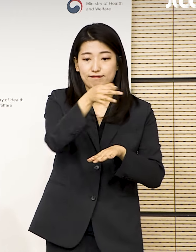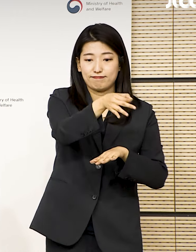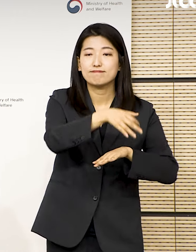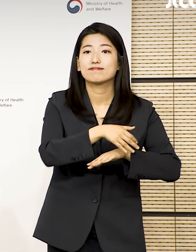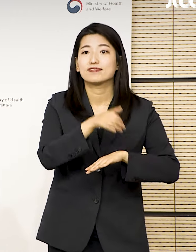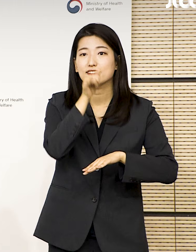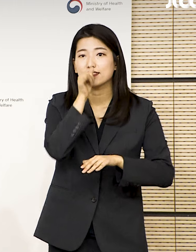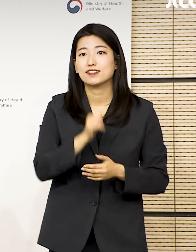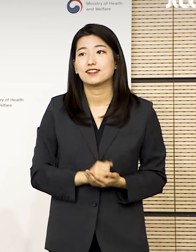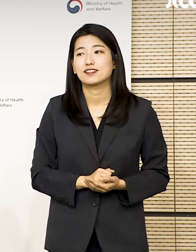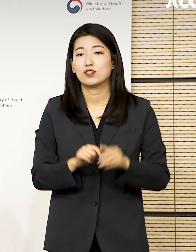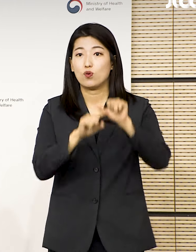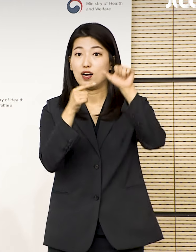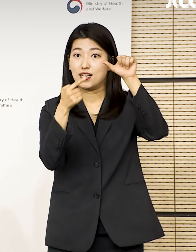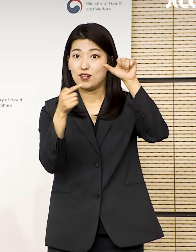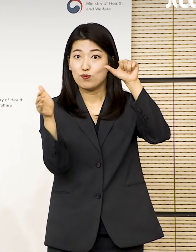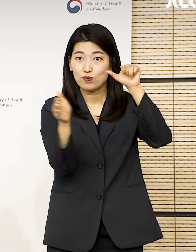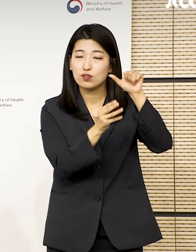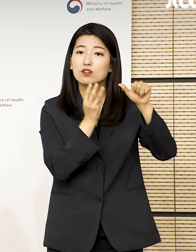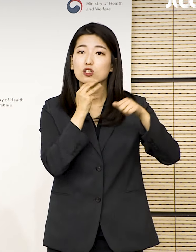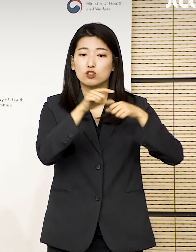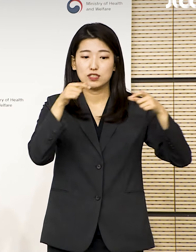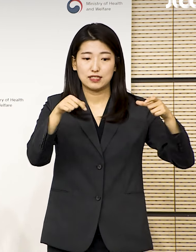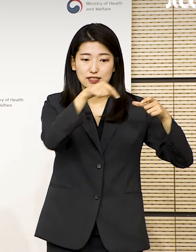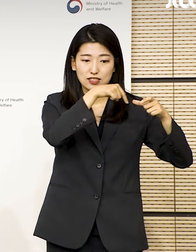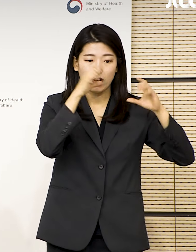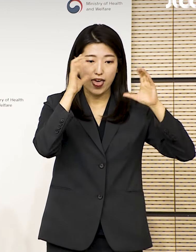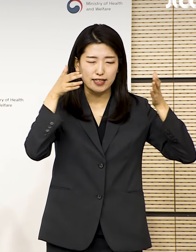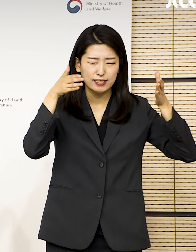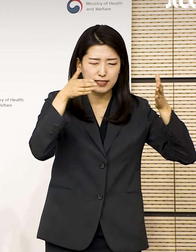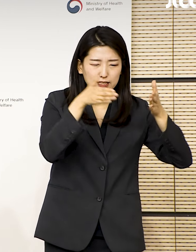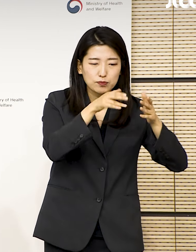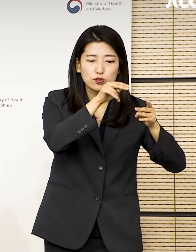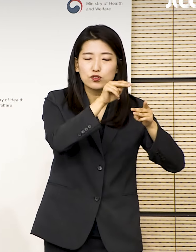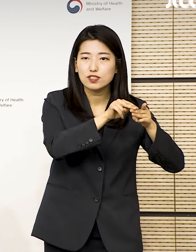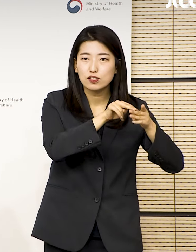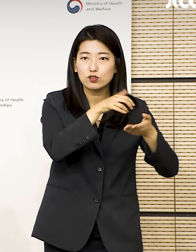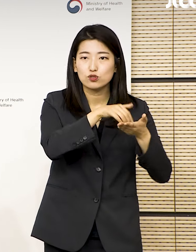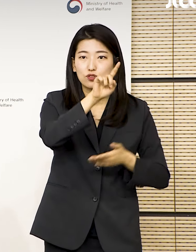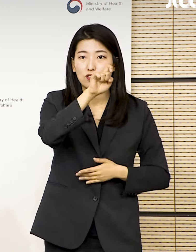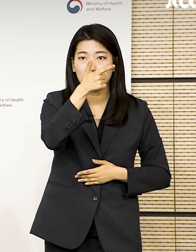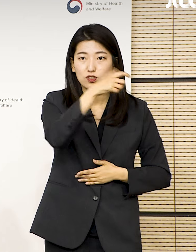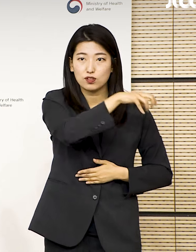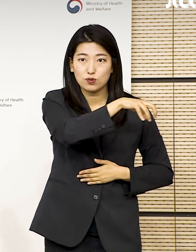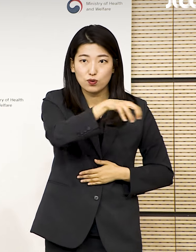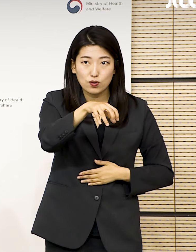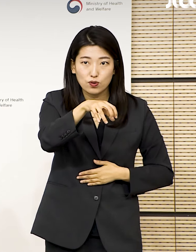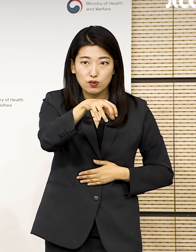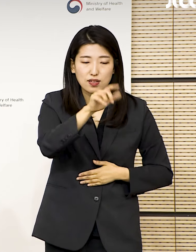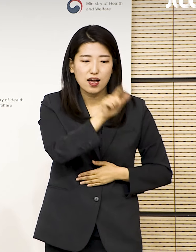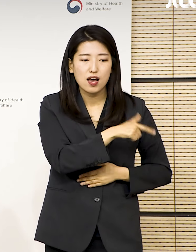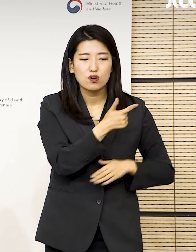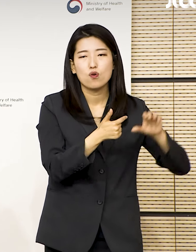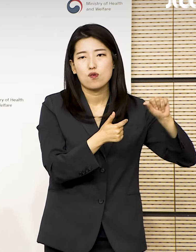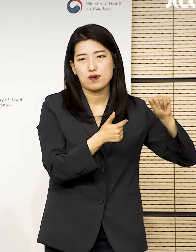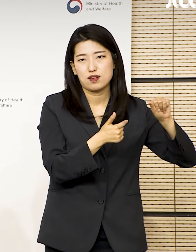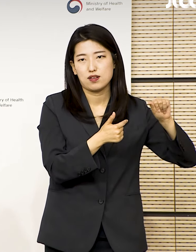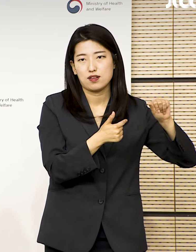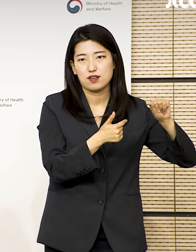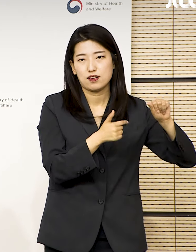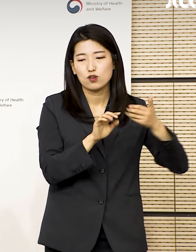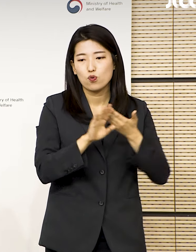5월 1일 1부터 수도권의 신생화 집중 치료 지역 센터 16 개소는 1 5만 원 수도권 35